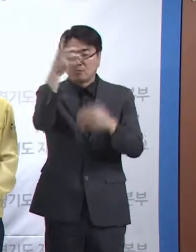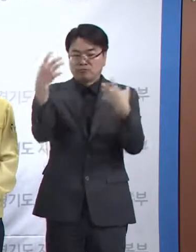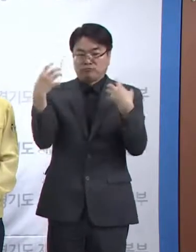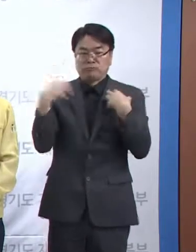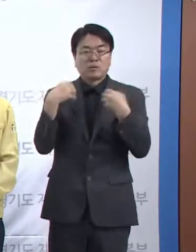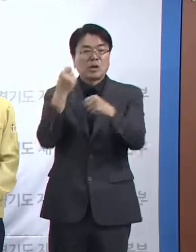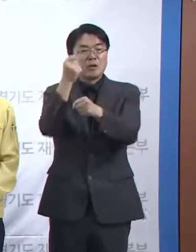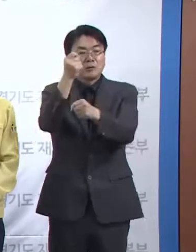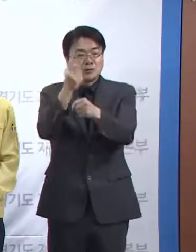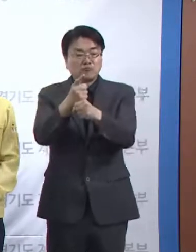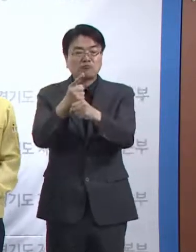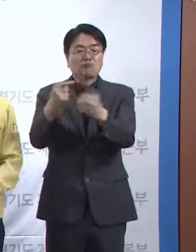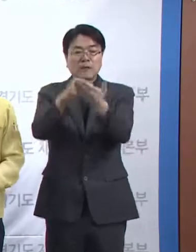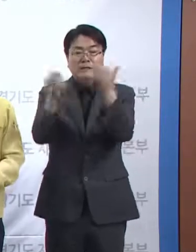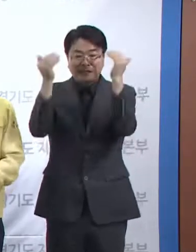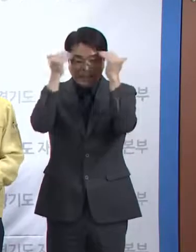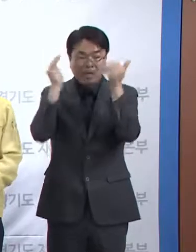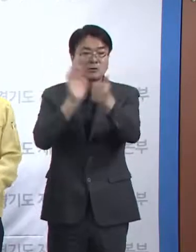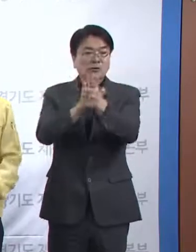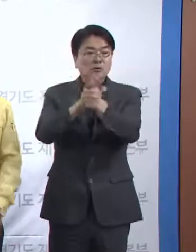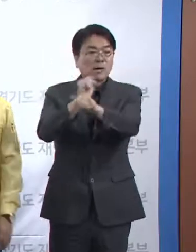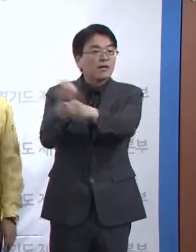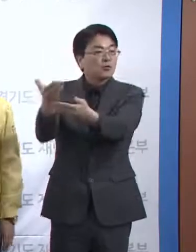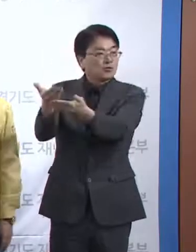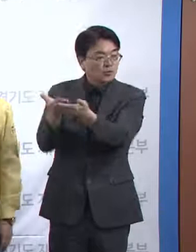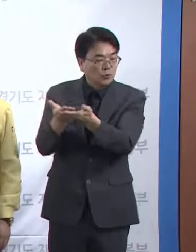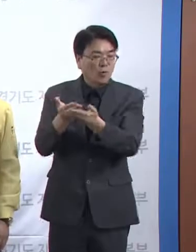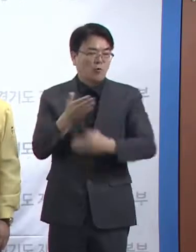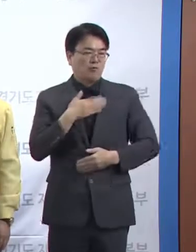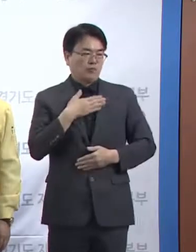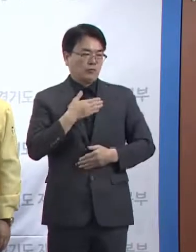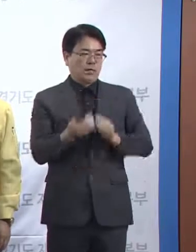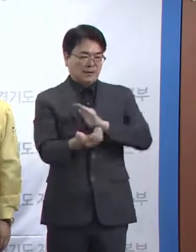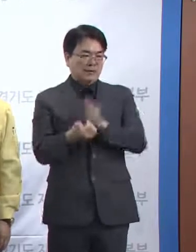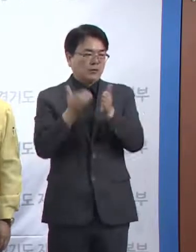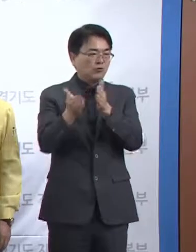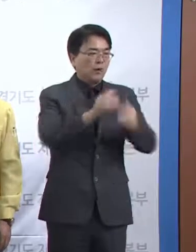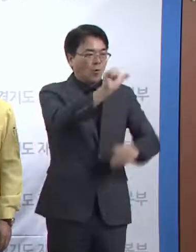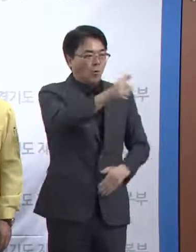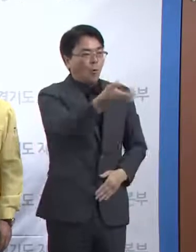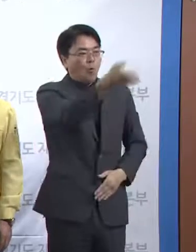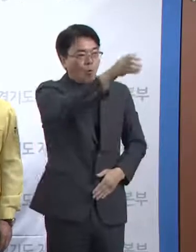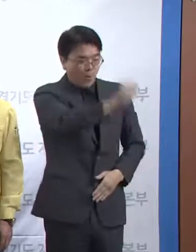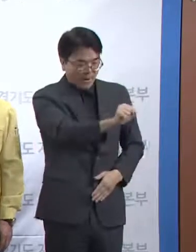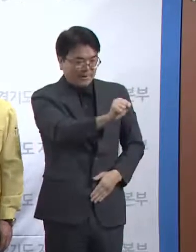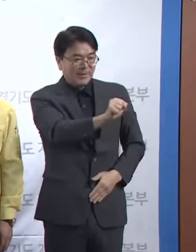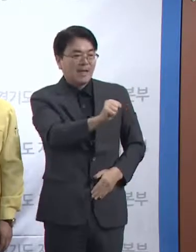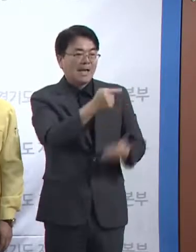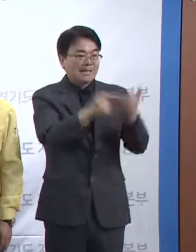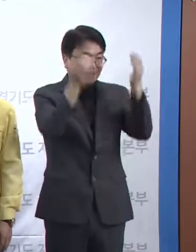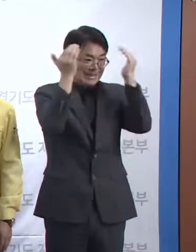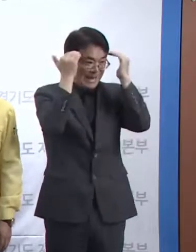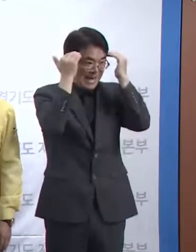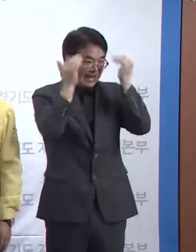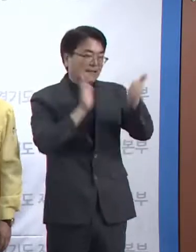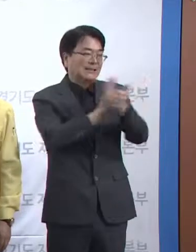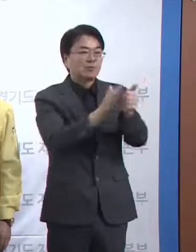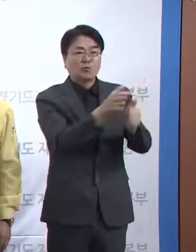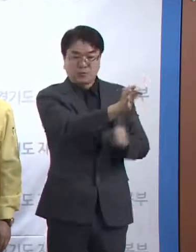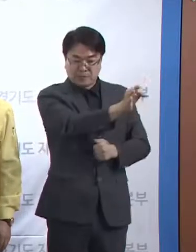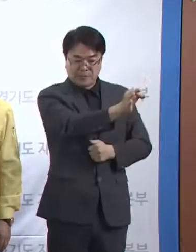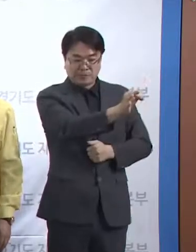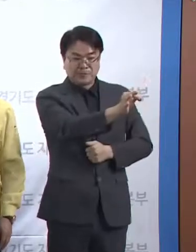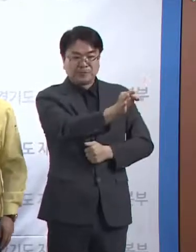재난 지원을 해주셨고 또 우리가 미리 준비했던 500억 원의 긴급 재난 지원 예산이